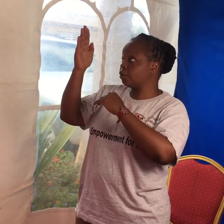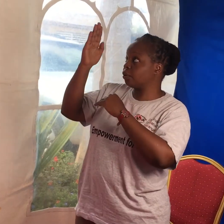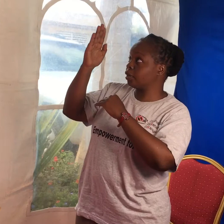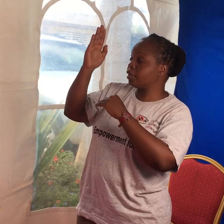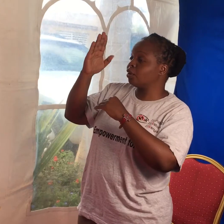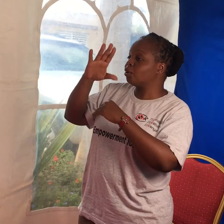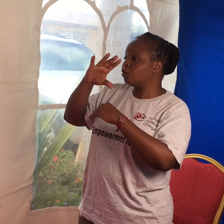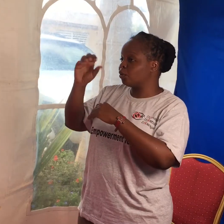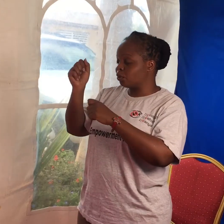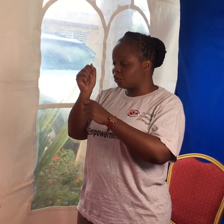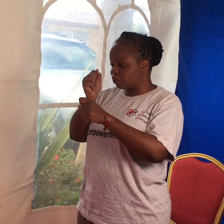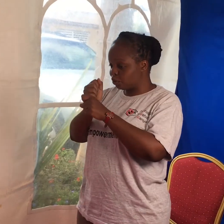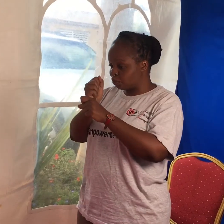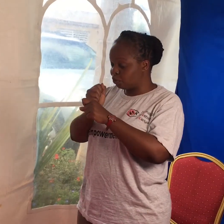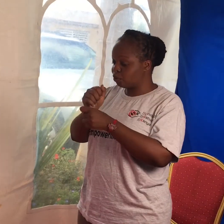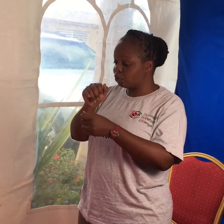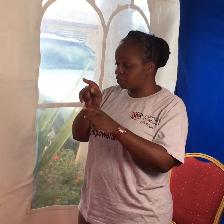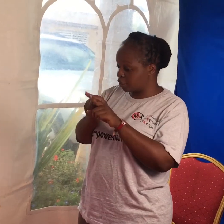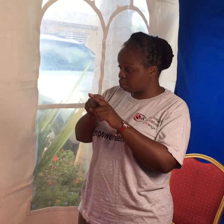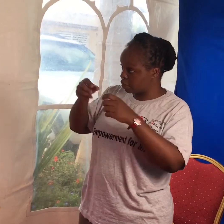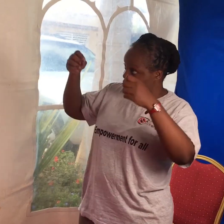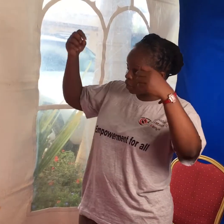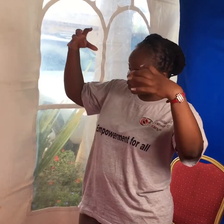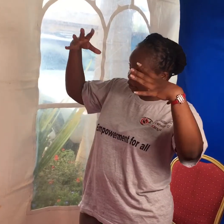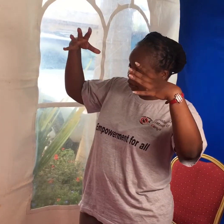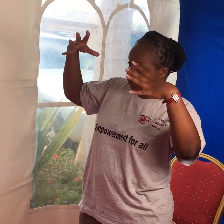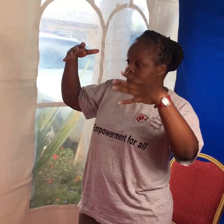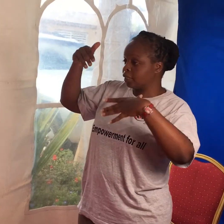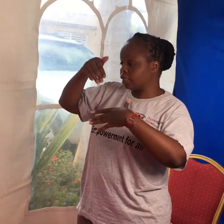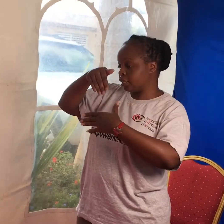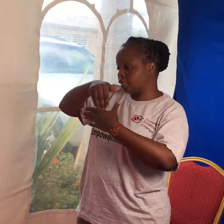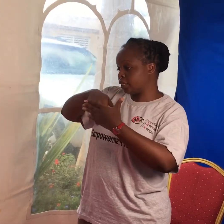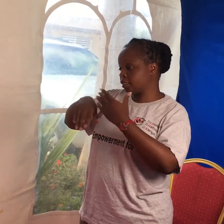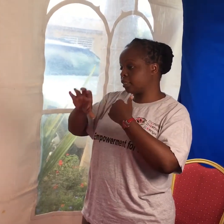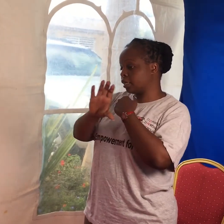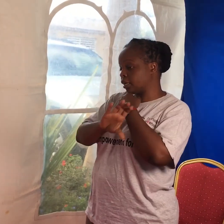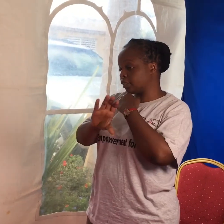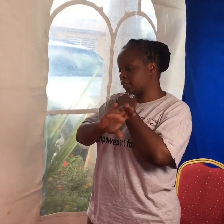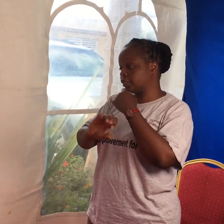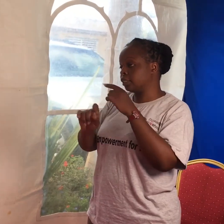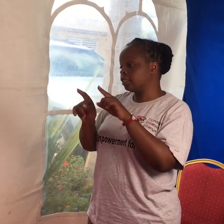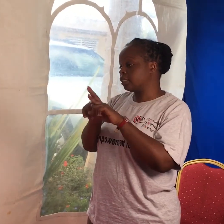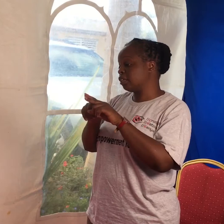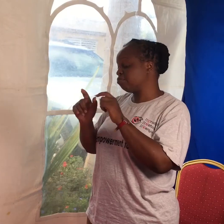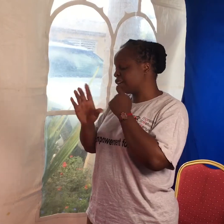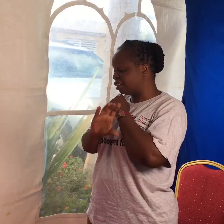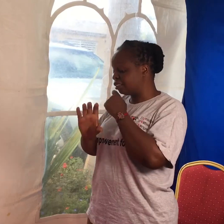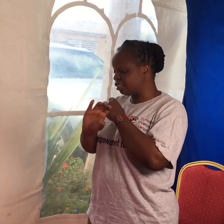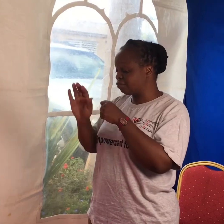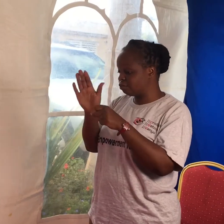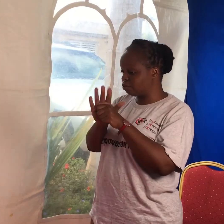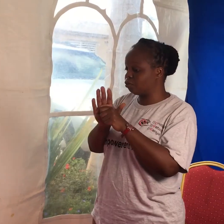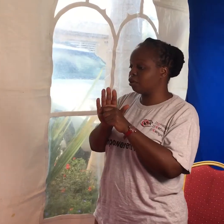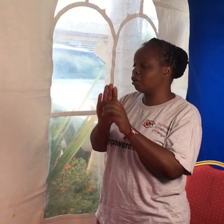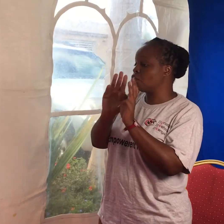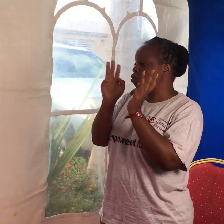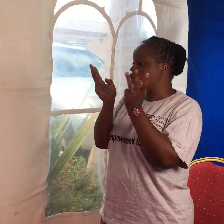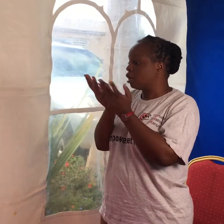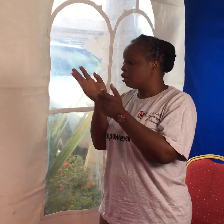kukifanya kwamba ni mwangaza katika mji huu wetu na katika nchi nzima na dunia nzima kwa ujumla. Tunaomba